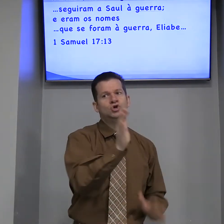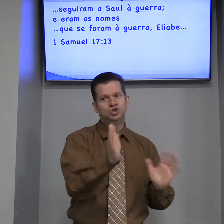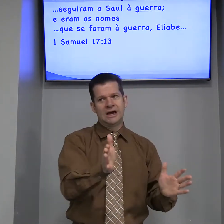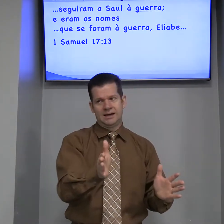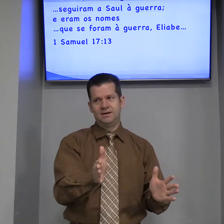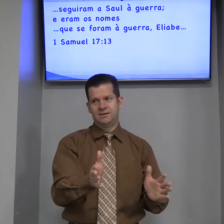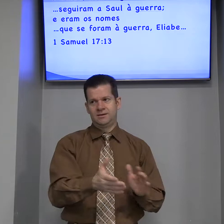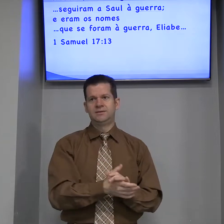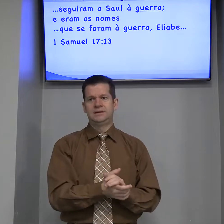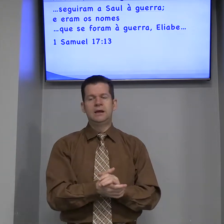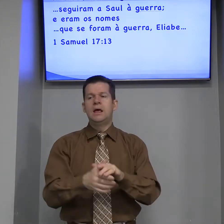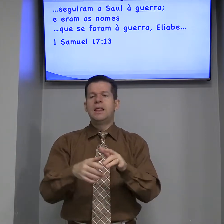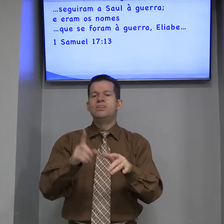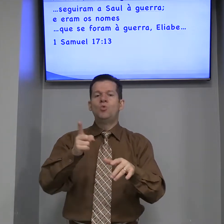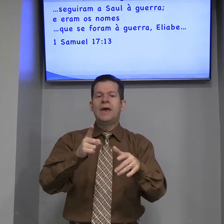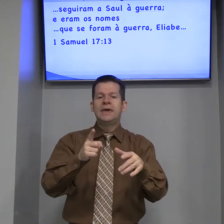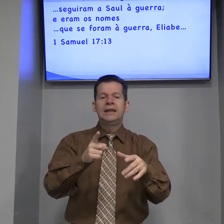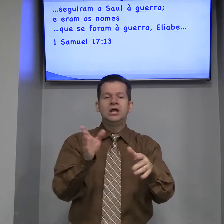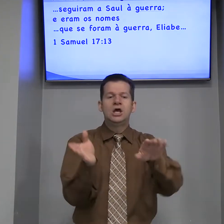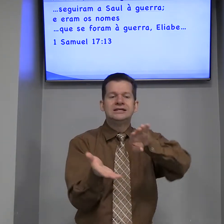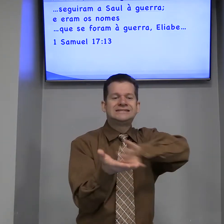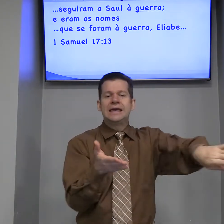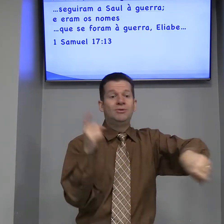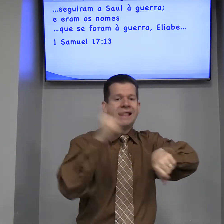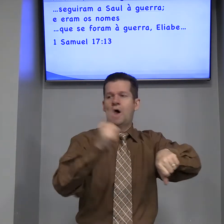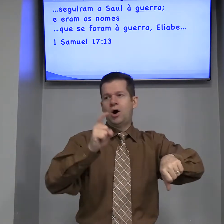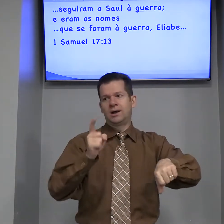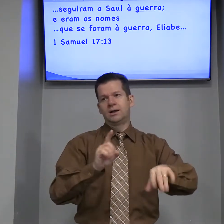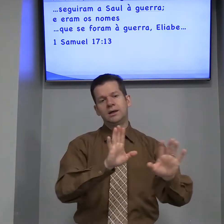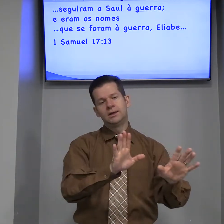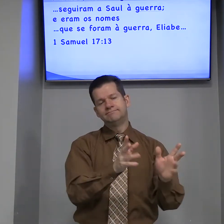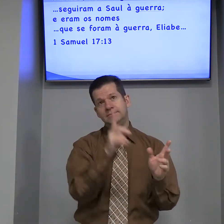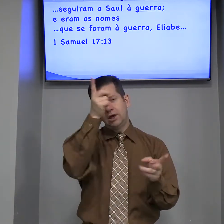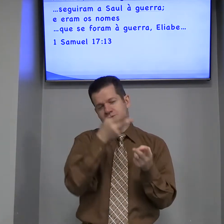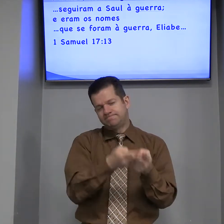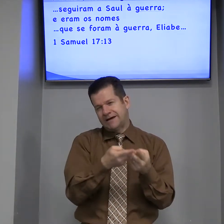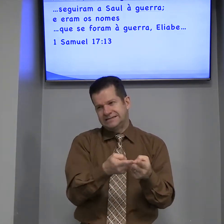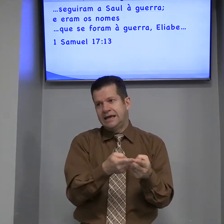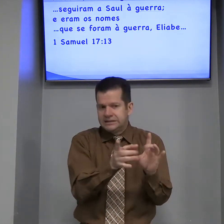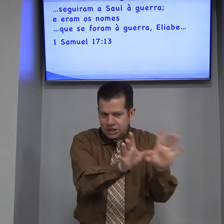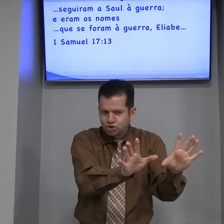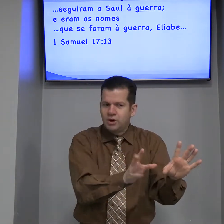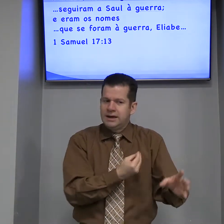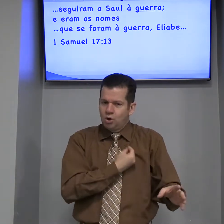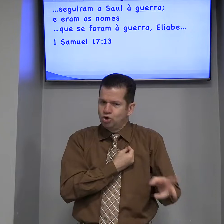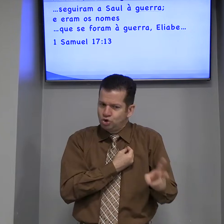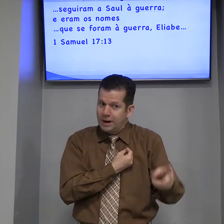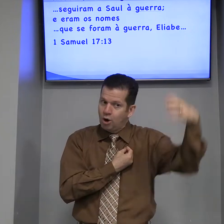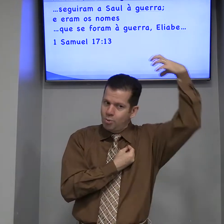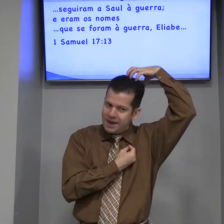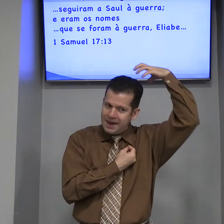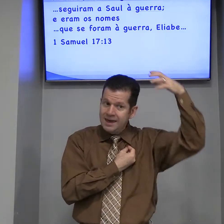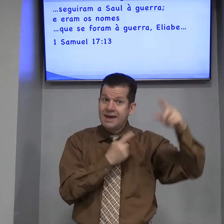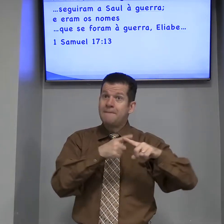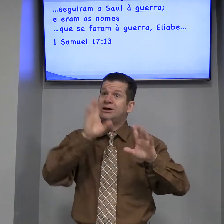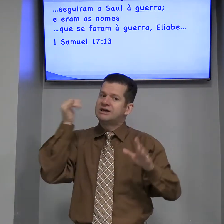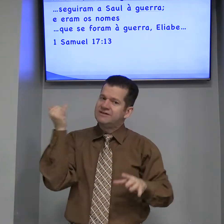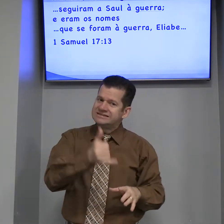já. Não é que ele saiu na hora. Deus, assim, deixou ele continuar como rei, mas já